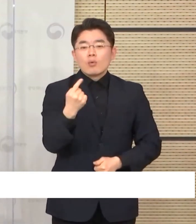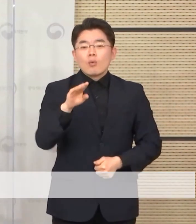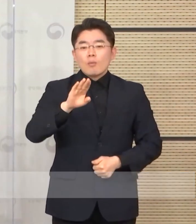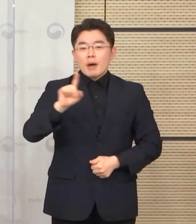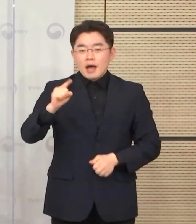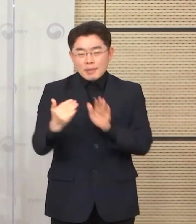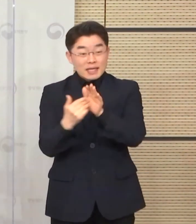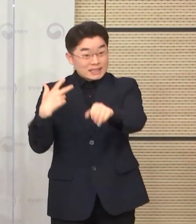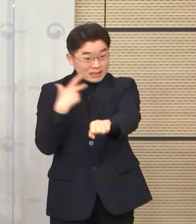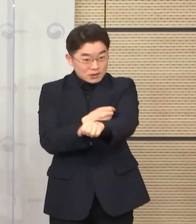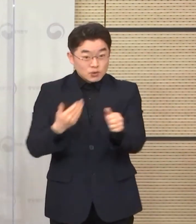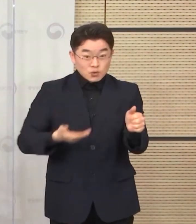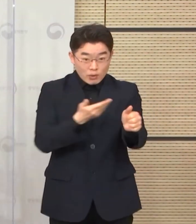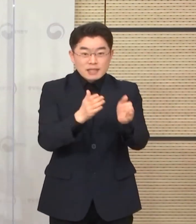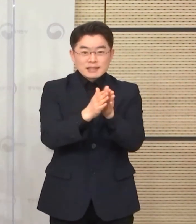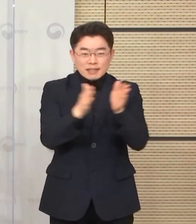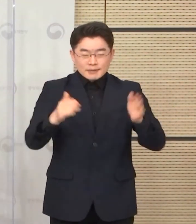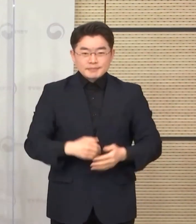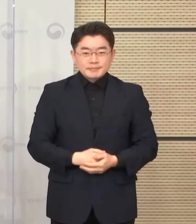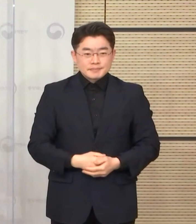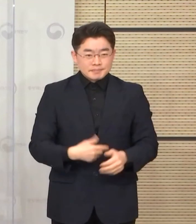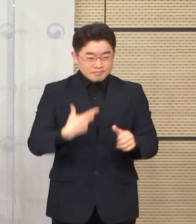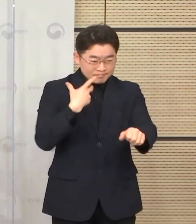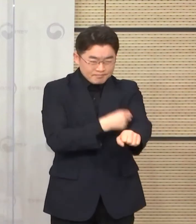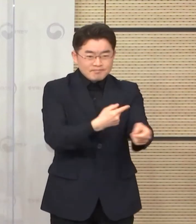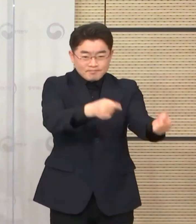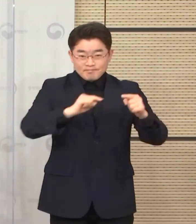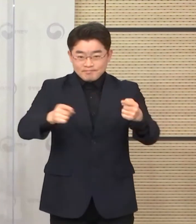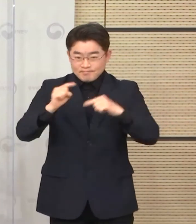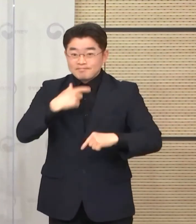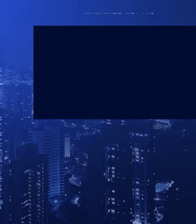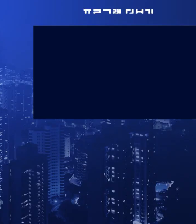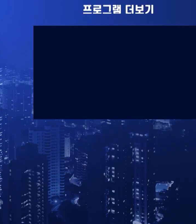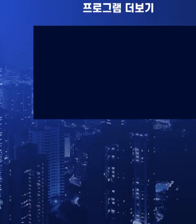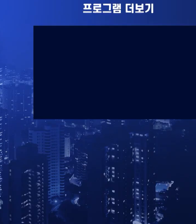가능하게 된 만큼 접종 참여를 부탁드립니다